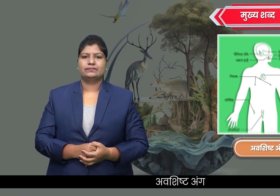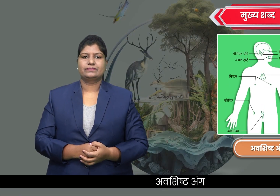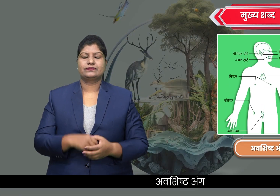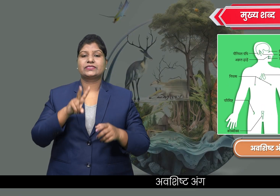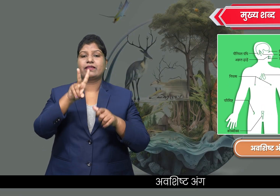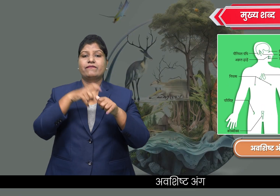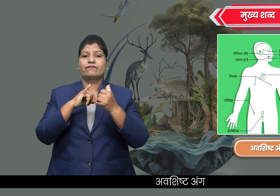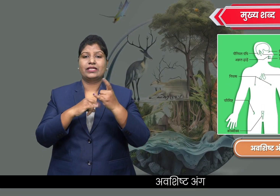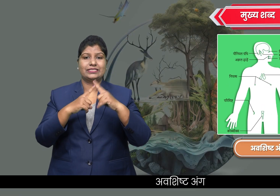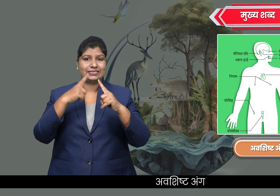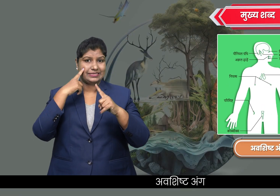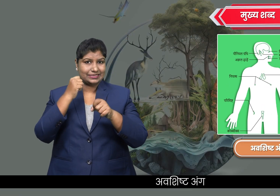अवशिष्ट अंग,